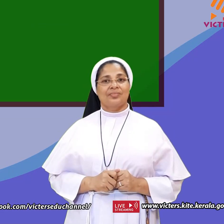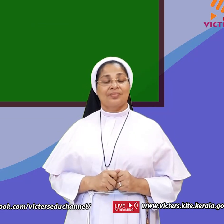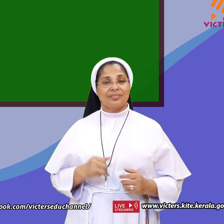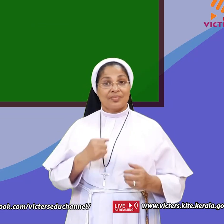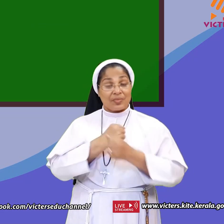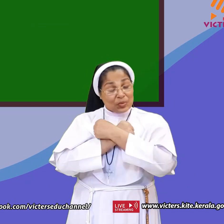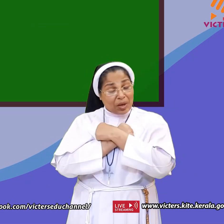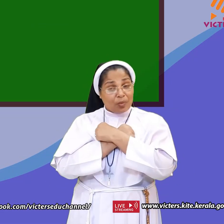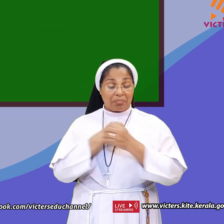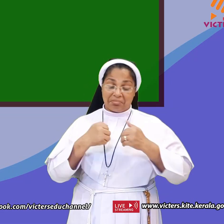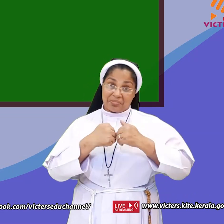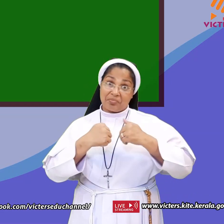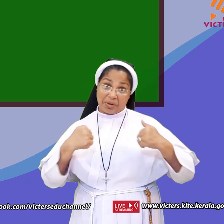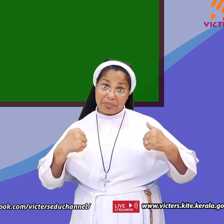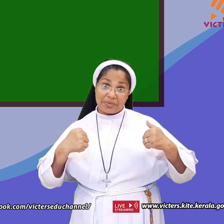സ്നേഹവും വേർപാടും